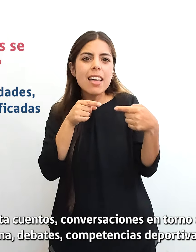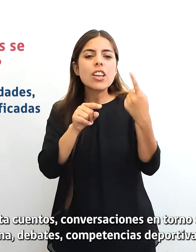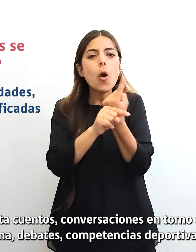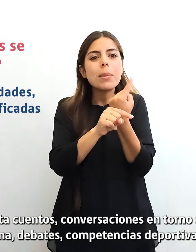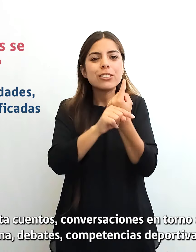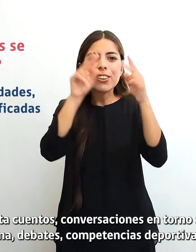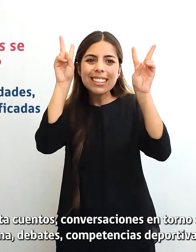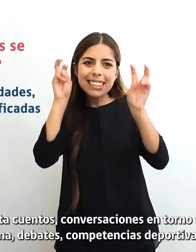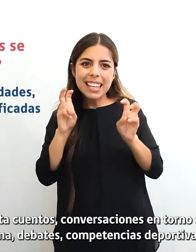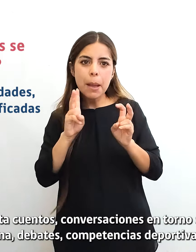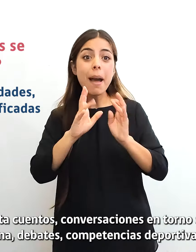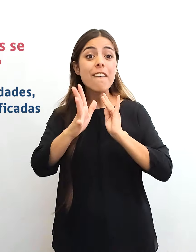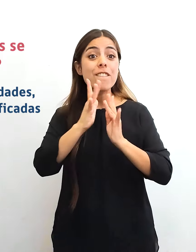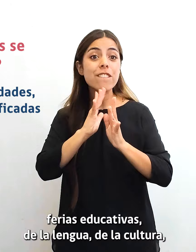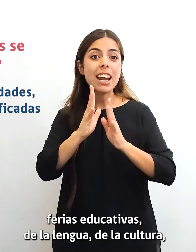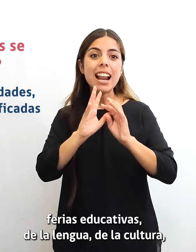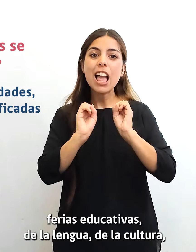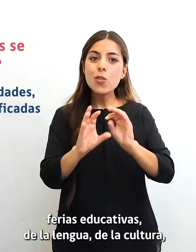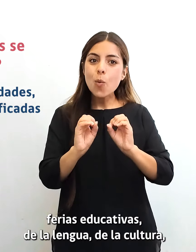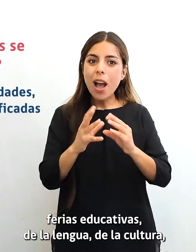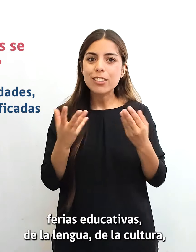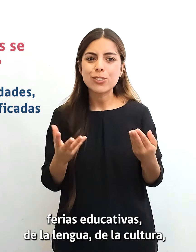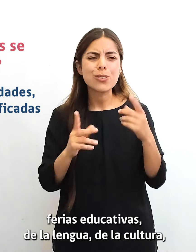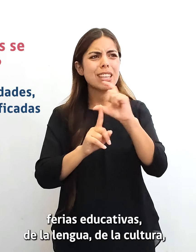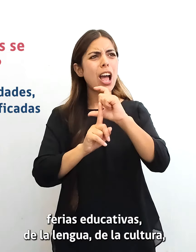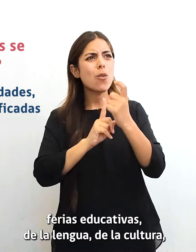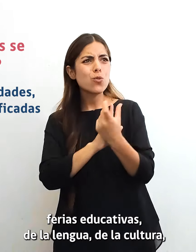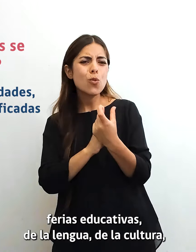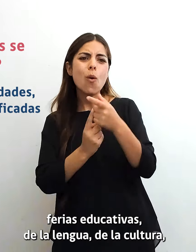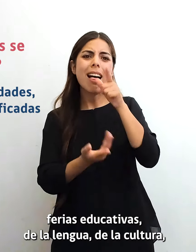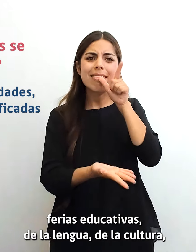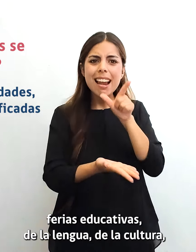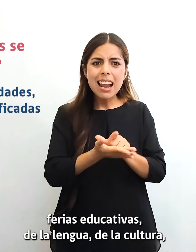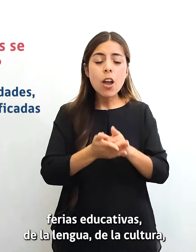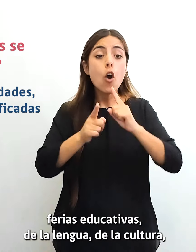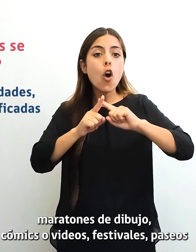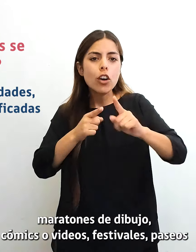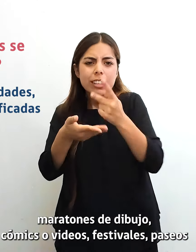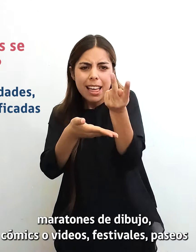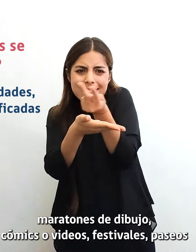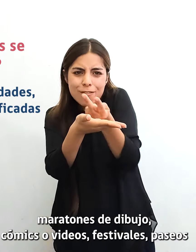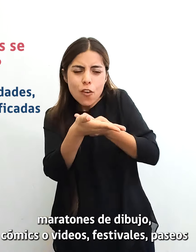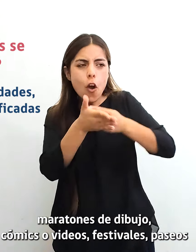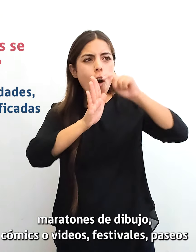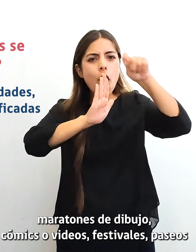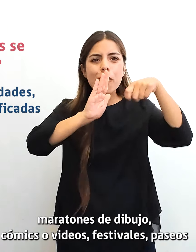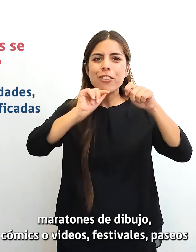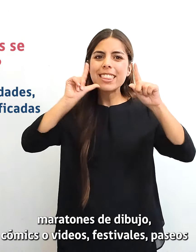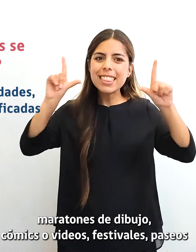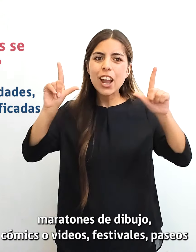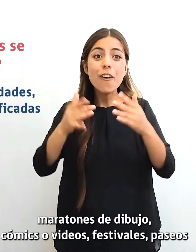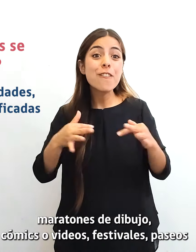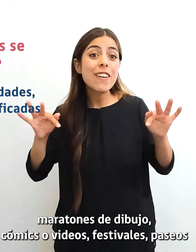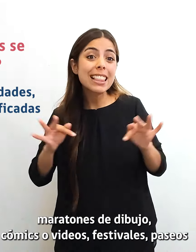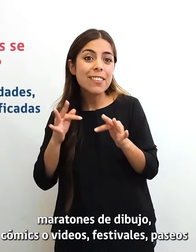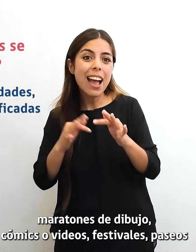debates, competencias deportivas, ferias educativas, de la lengua, de la cultura, maratones de dibujo, cómics o videos,